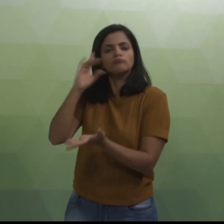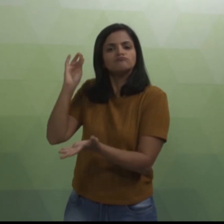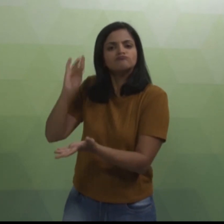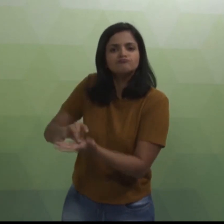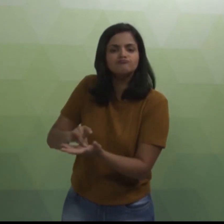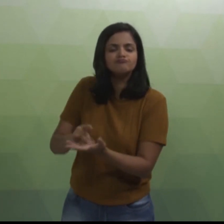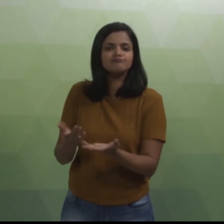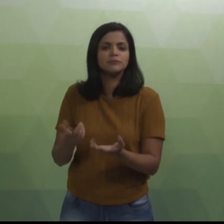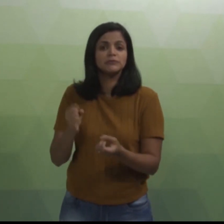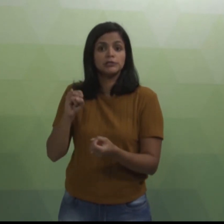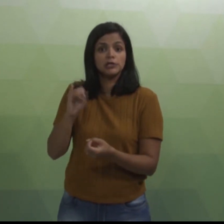pontos,